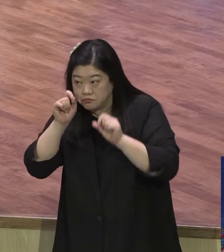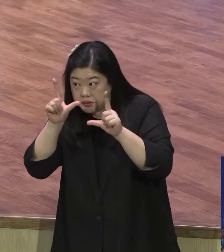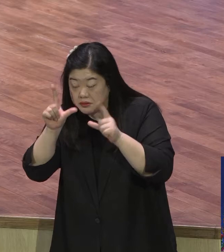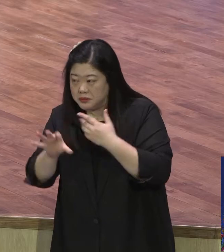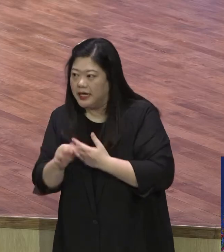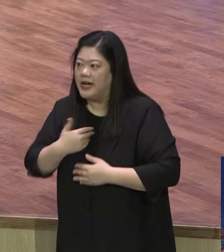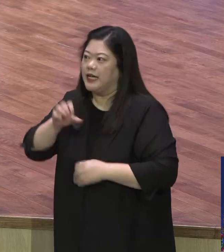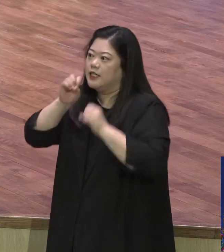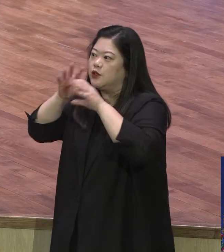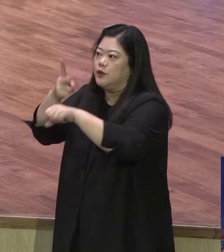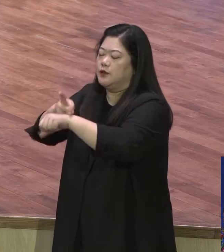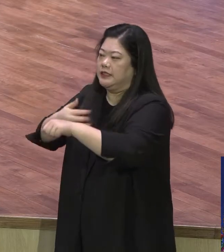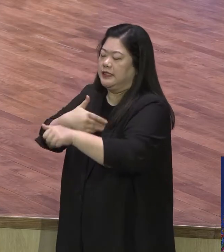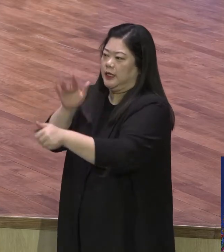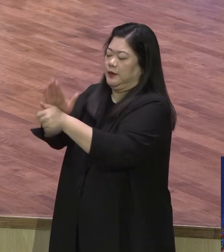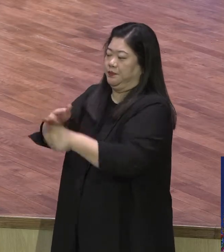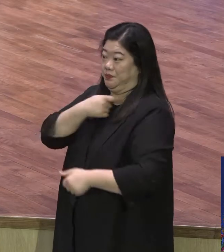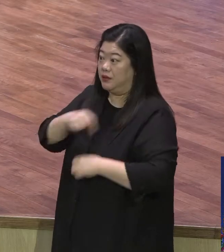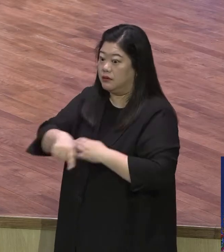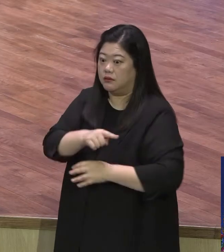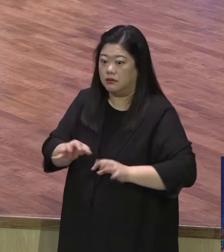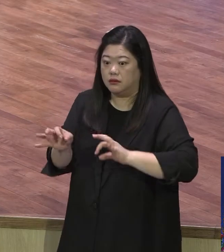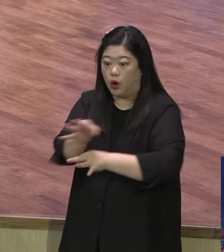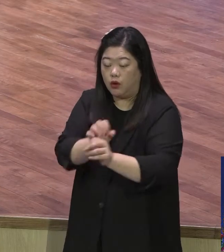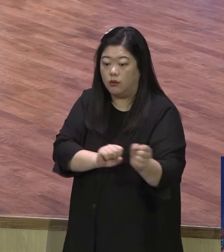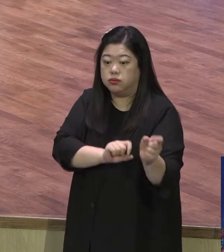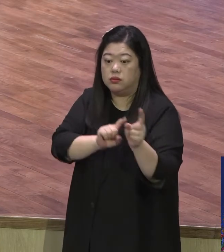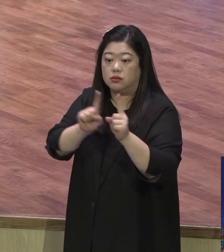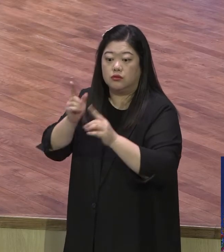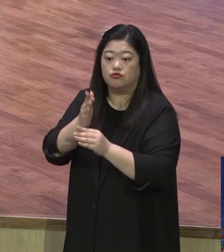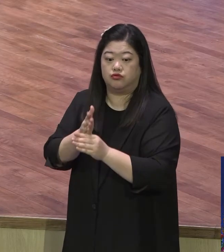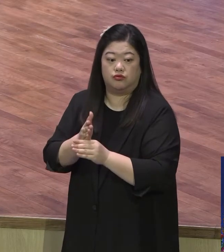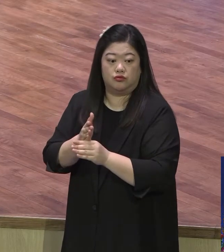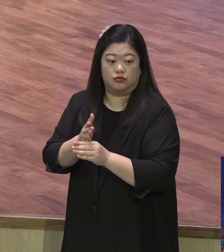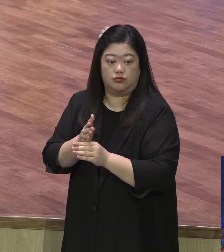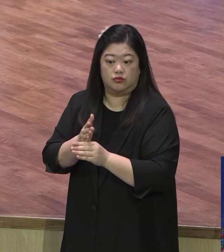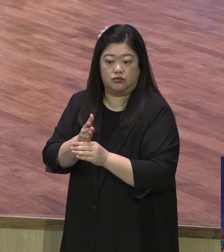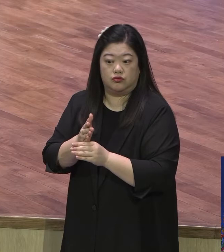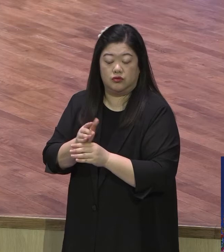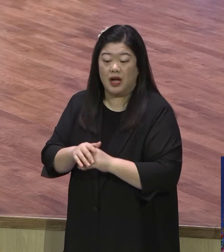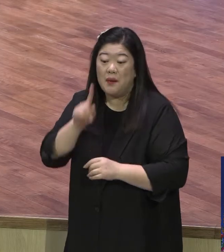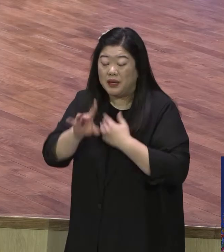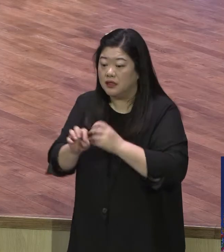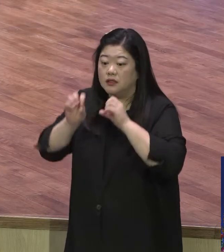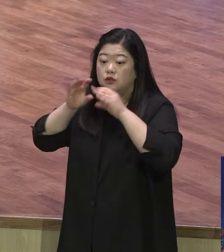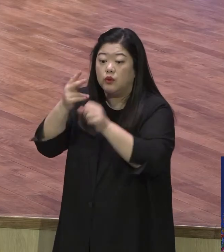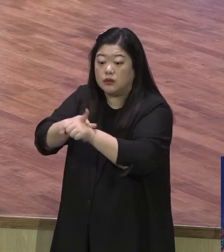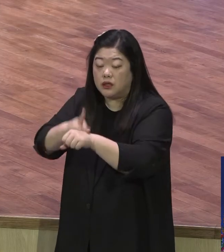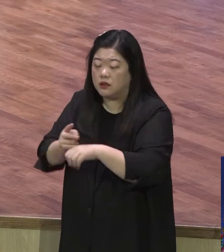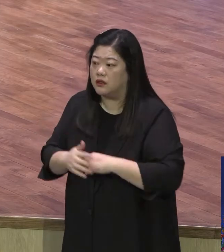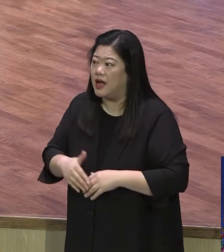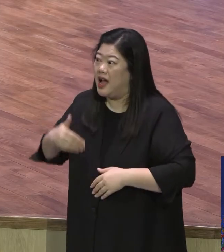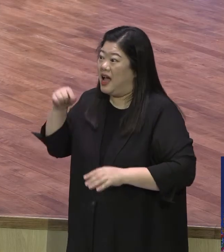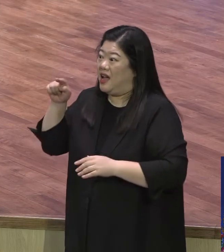하나님 하게 하실 거예요 다 책임질을 다 모든 거 다 책임질 돈 걱정 안 하고 마음껏 성교할 수 있도록